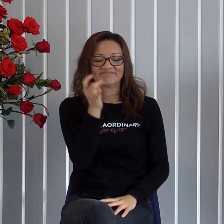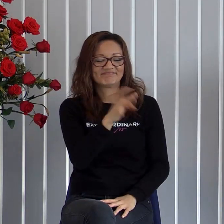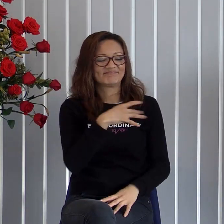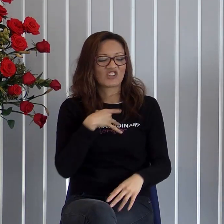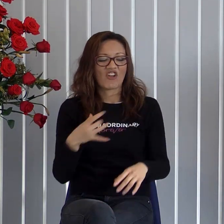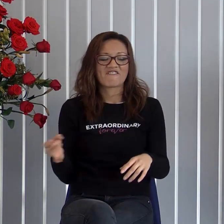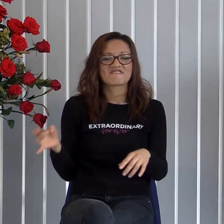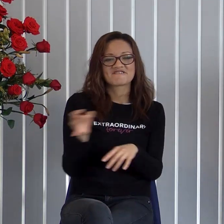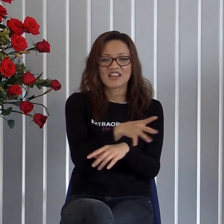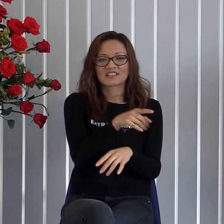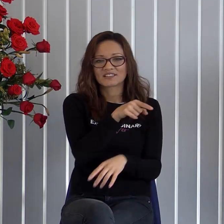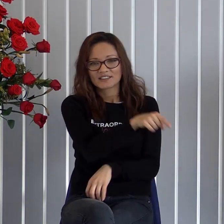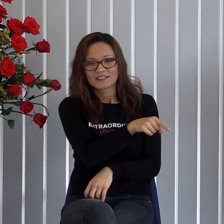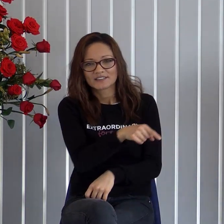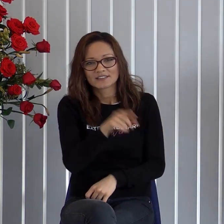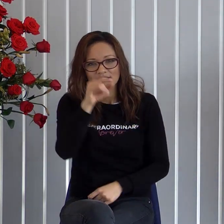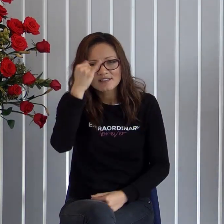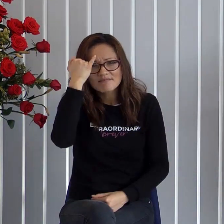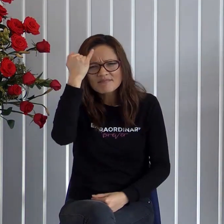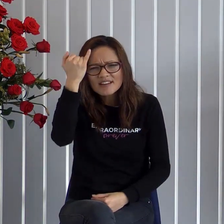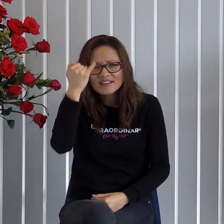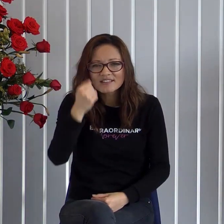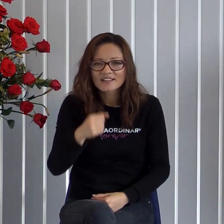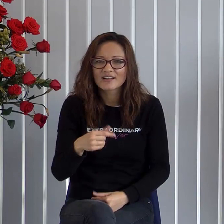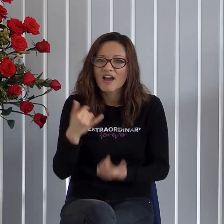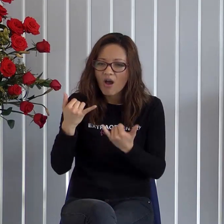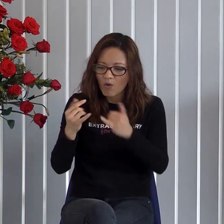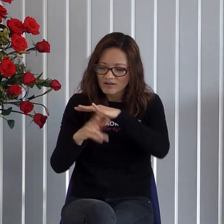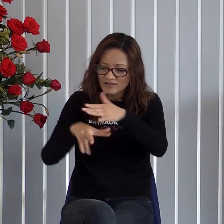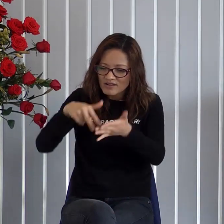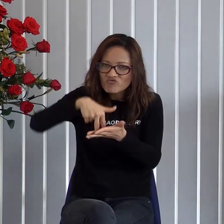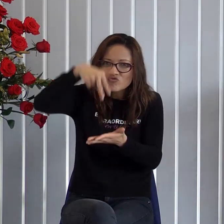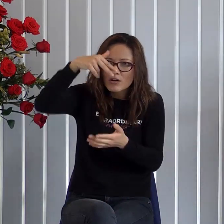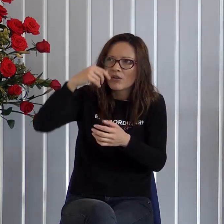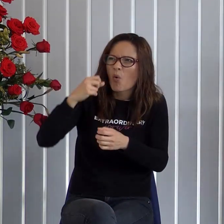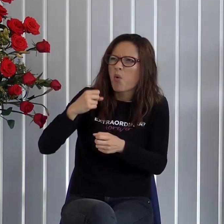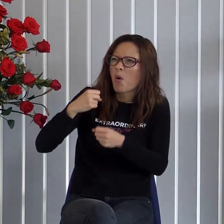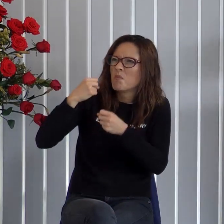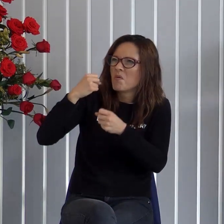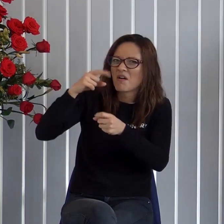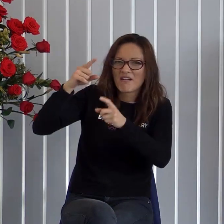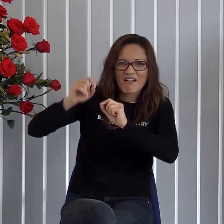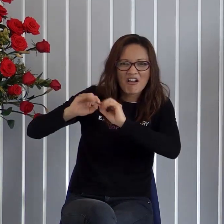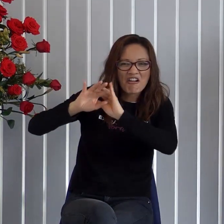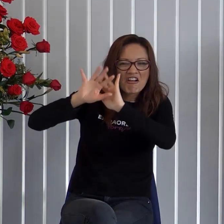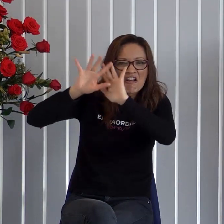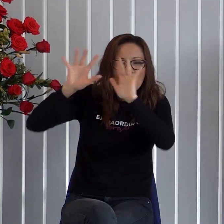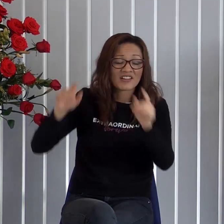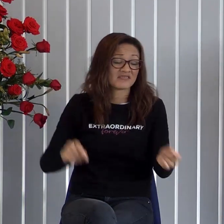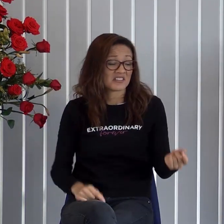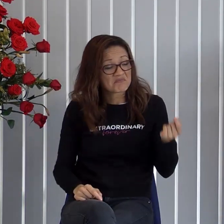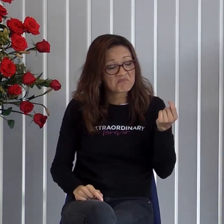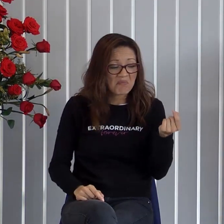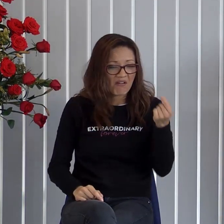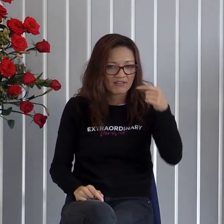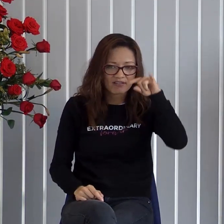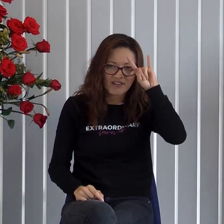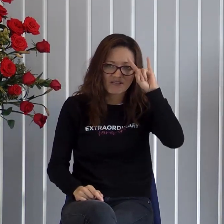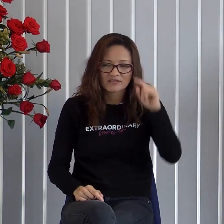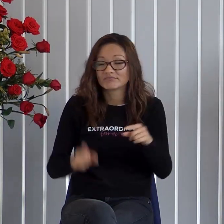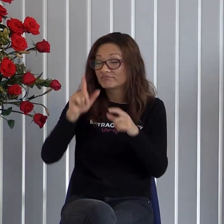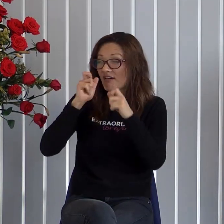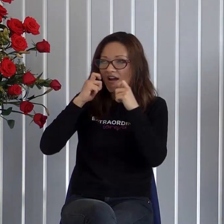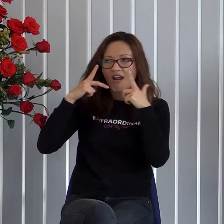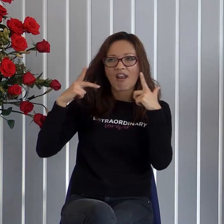Satanás, imagínense lo que es ahora en su gloria. Eso es poco diablo para tan